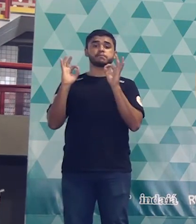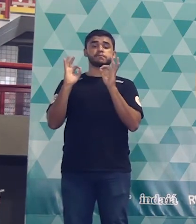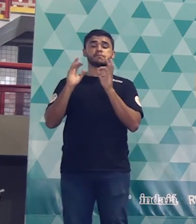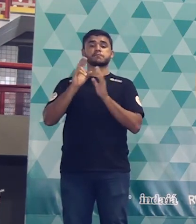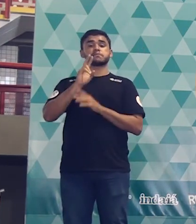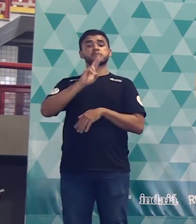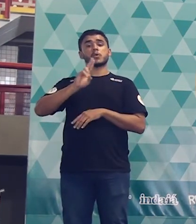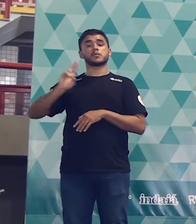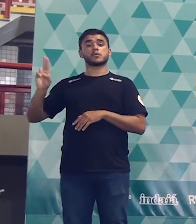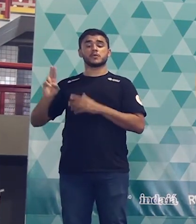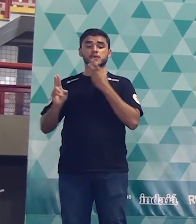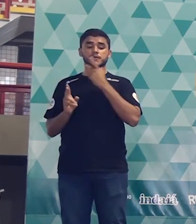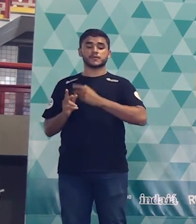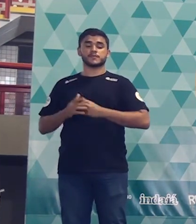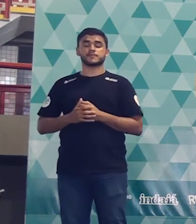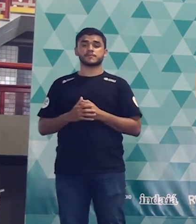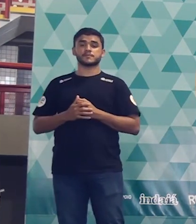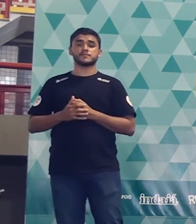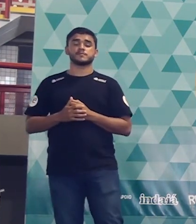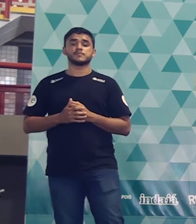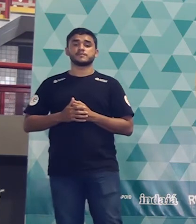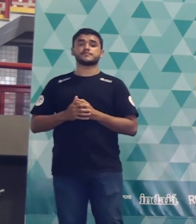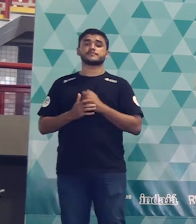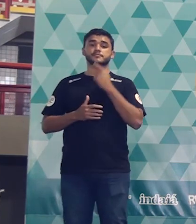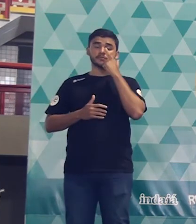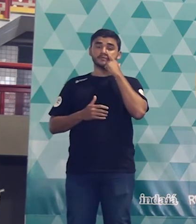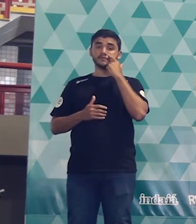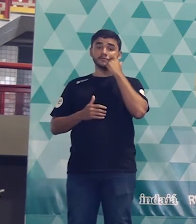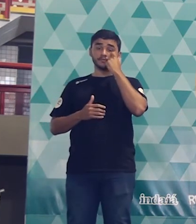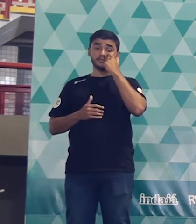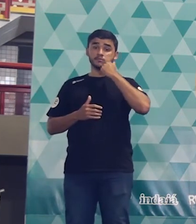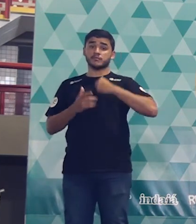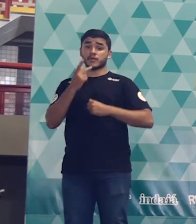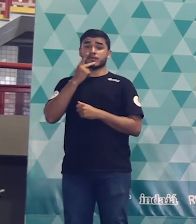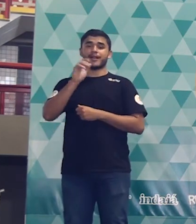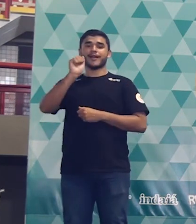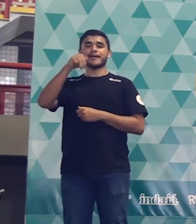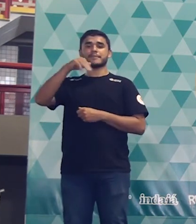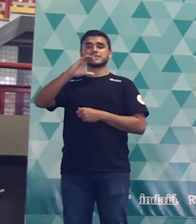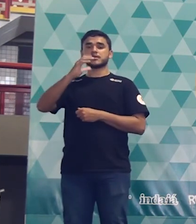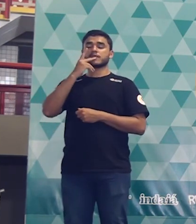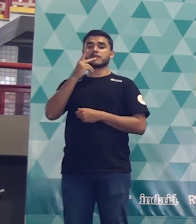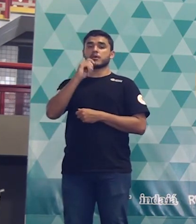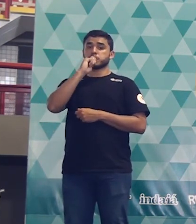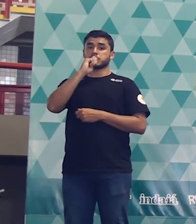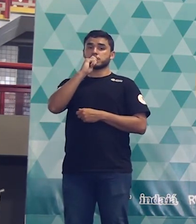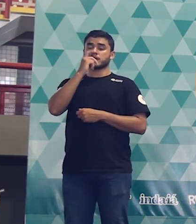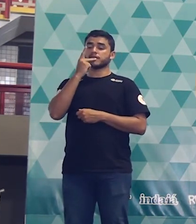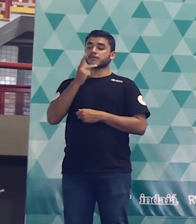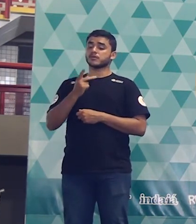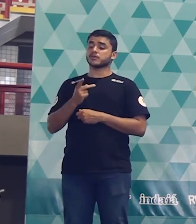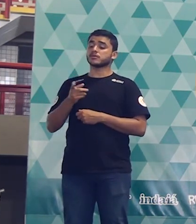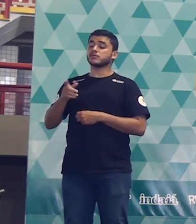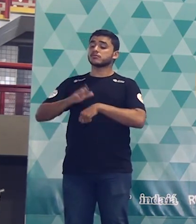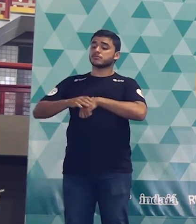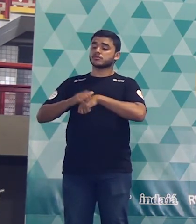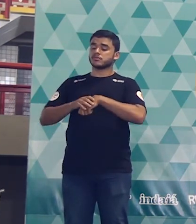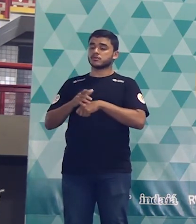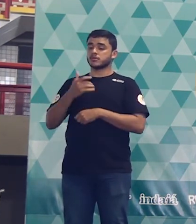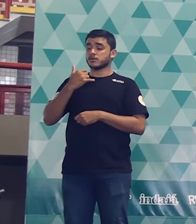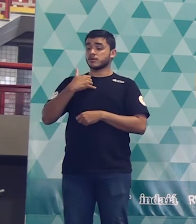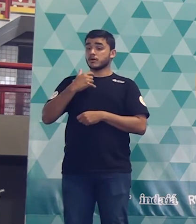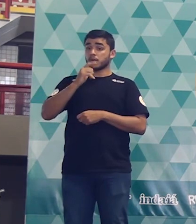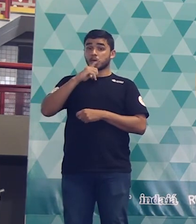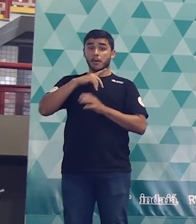falando? Tem gente que fala para o guarda, né? Diante do bafômetro. Tem gente que pensa que está fazendo exame de DNA, né? Ei, aqui não é DNA não, vê que